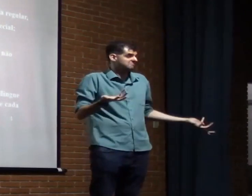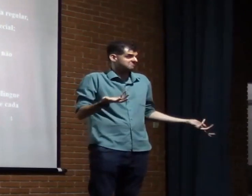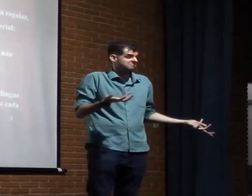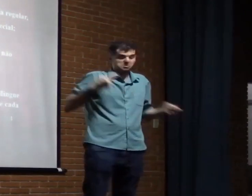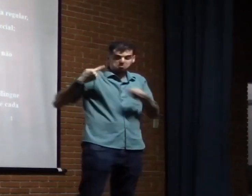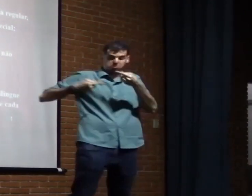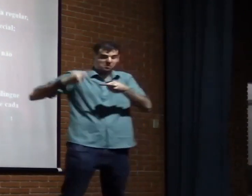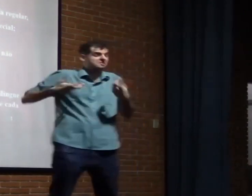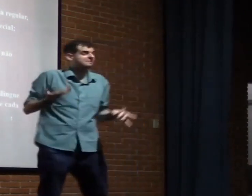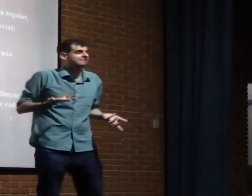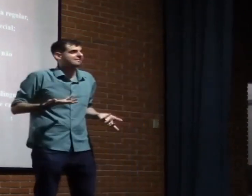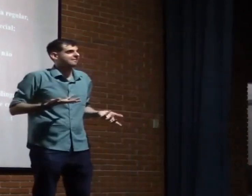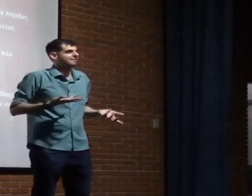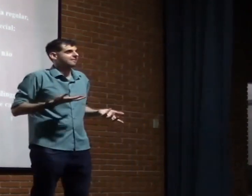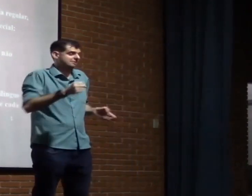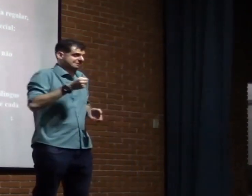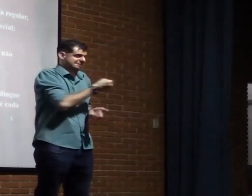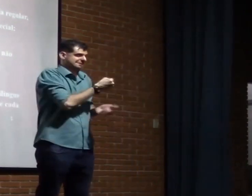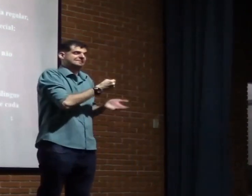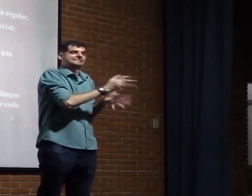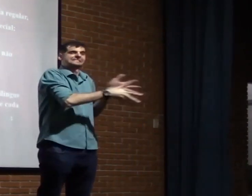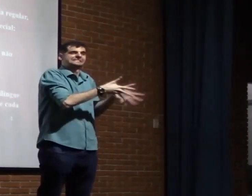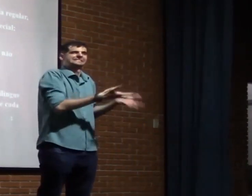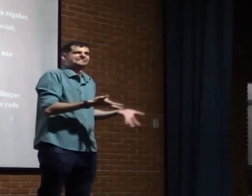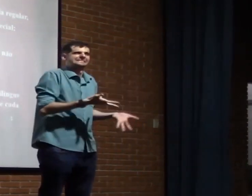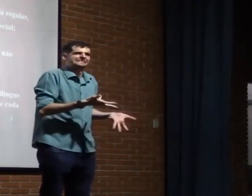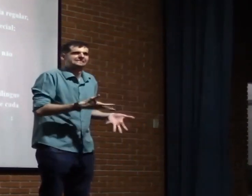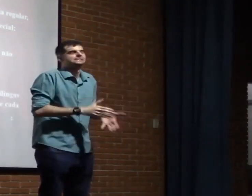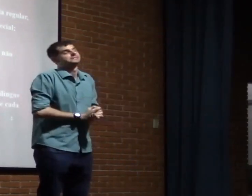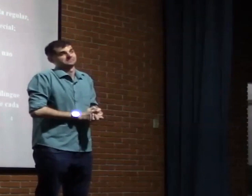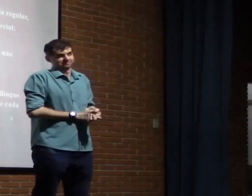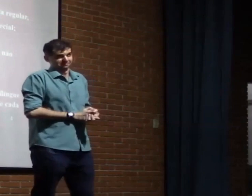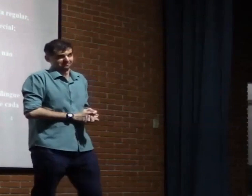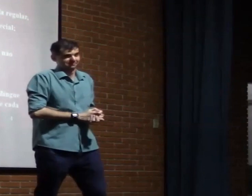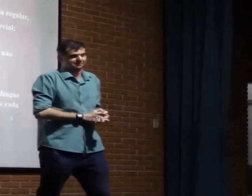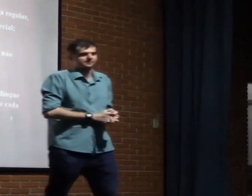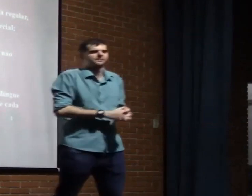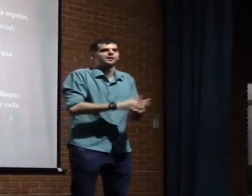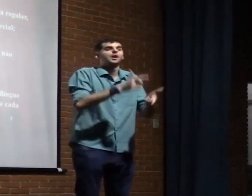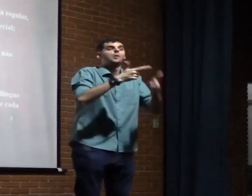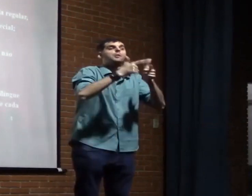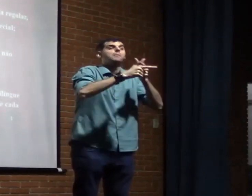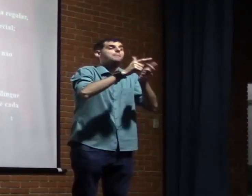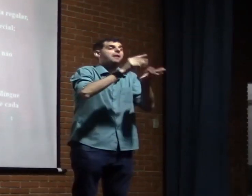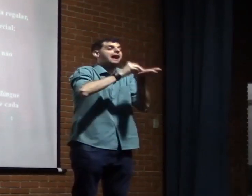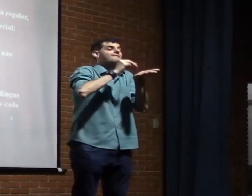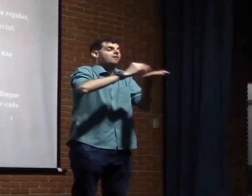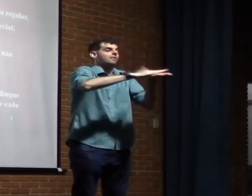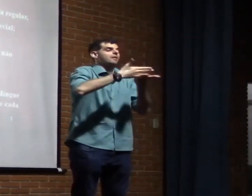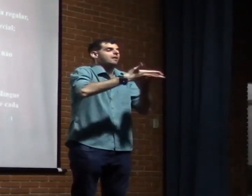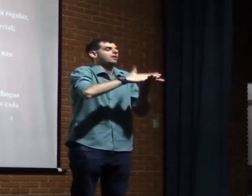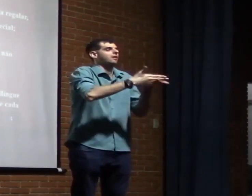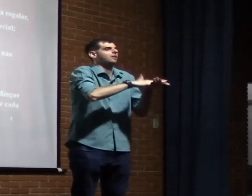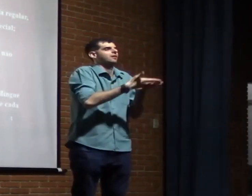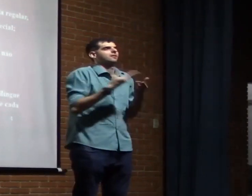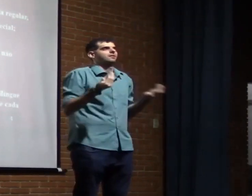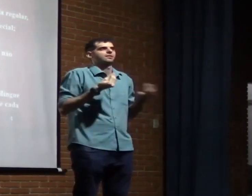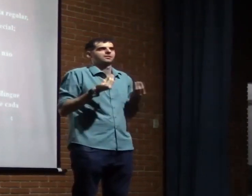quer dar aí fica complicado, né? Porque se enxerga o professor surdo apenas como professor da disciplina de